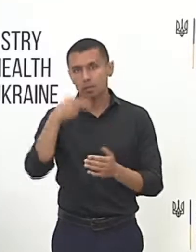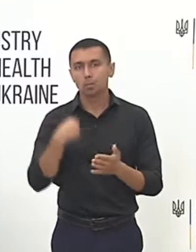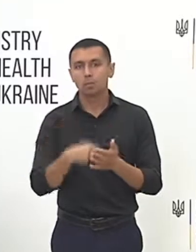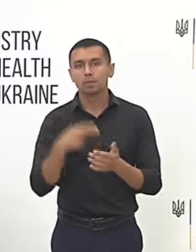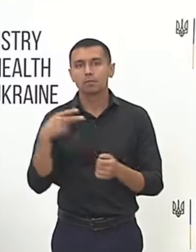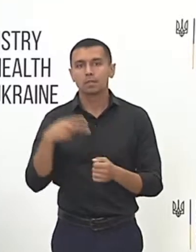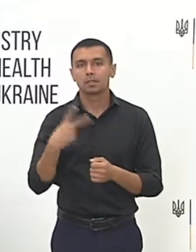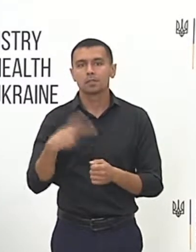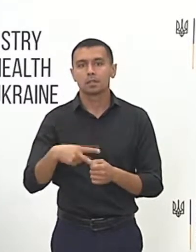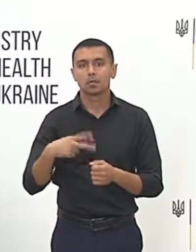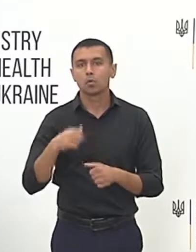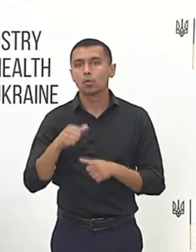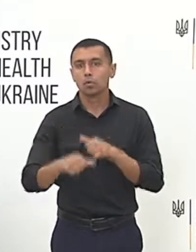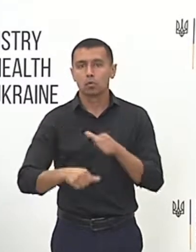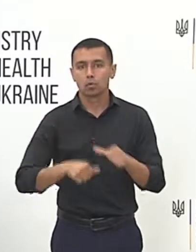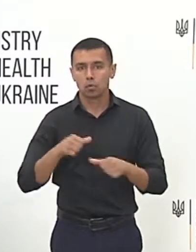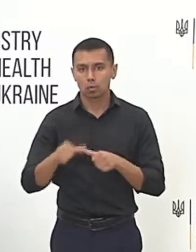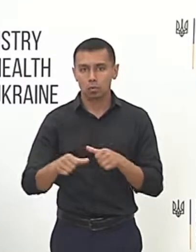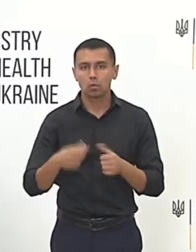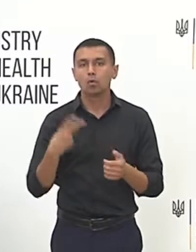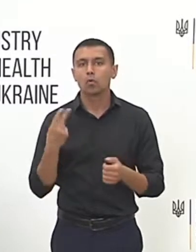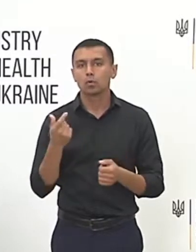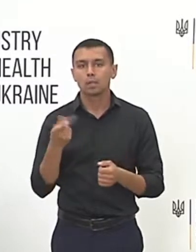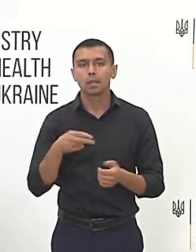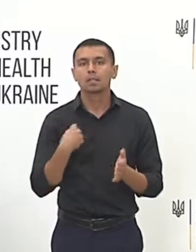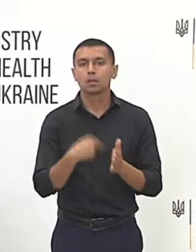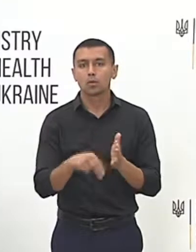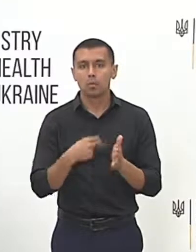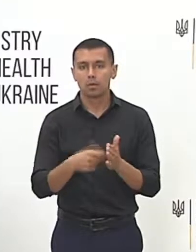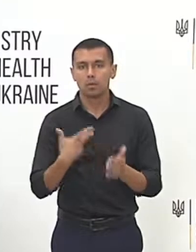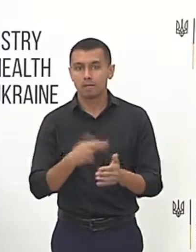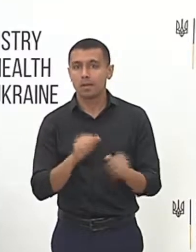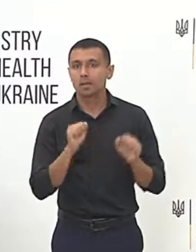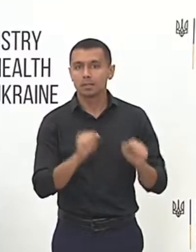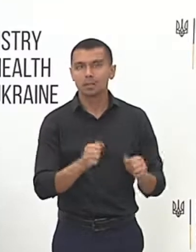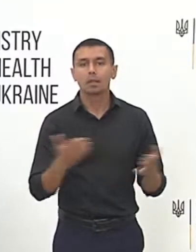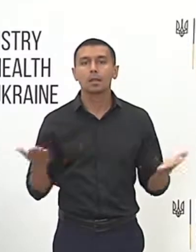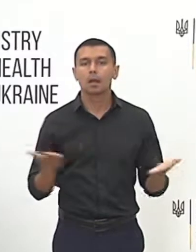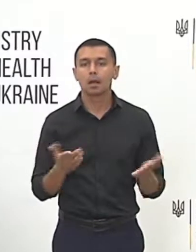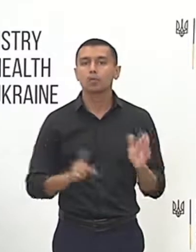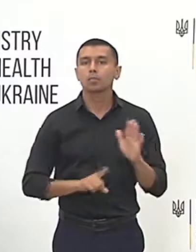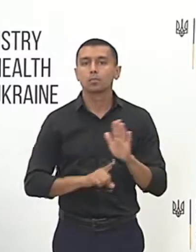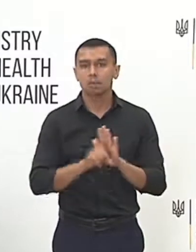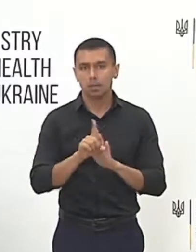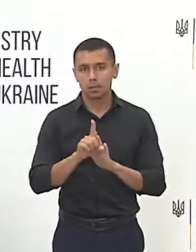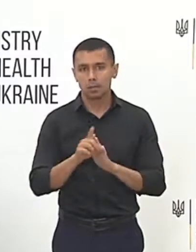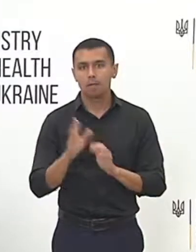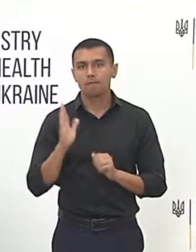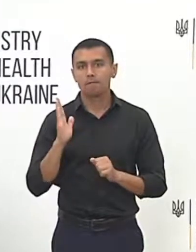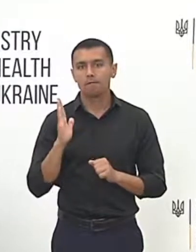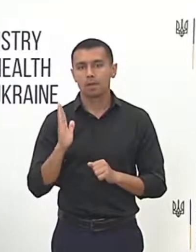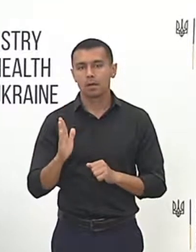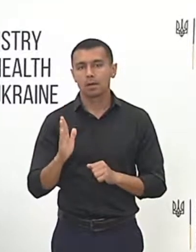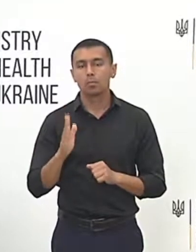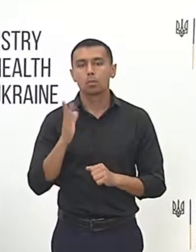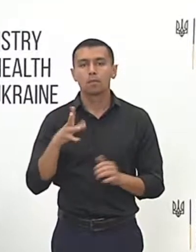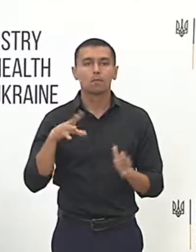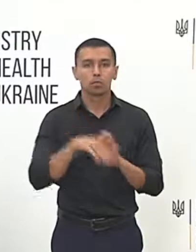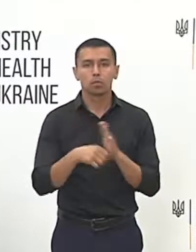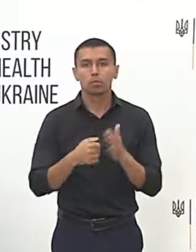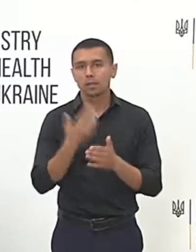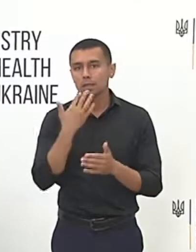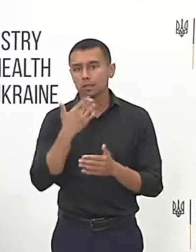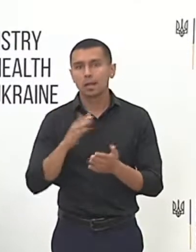бюджет 2020 року кошти для закупівлі вакцини, яка розпочнеться буде включена